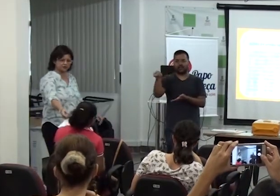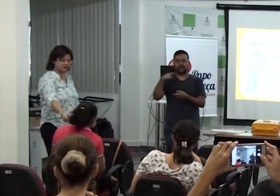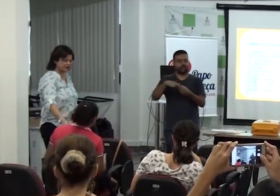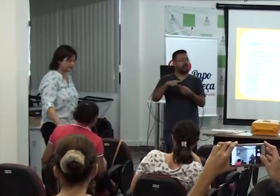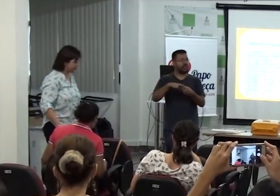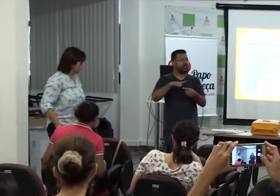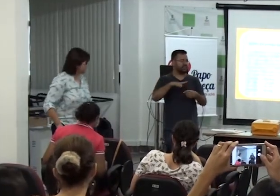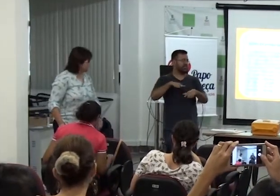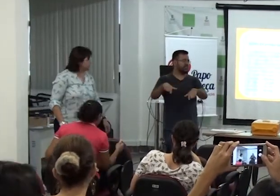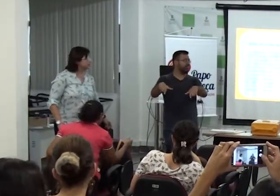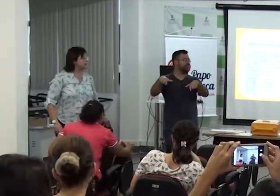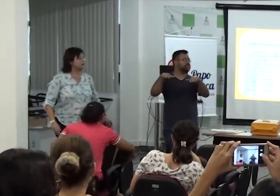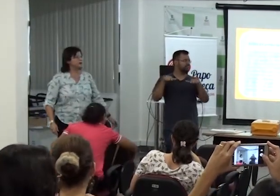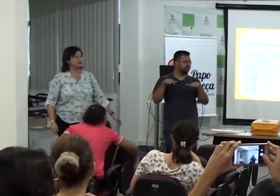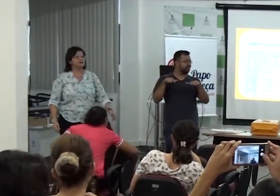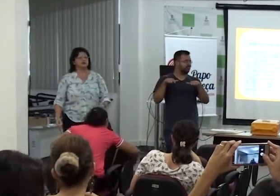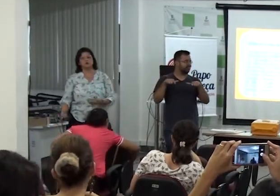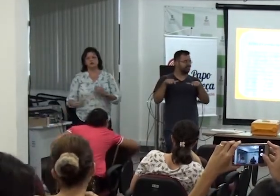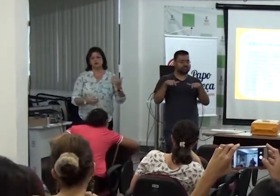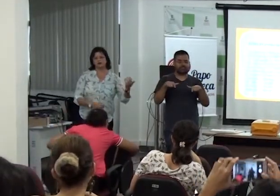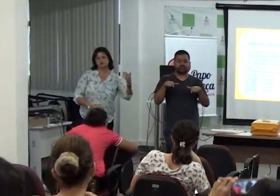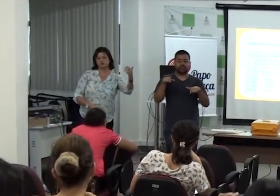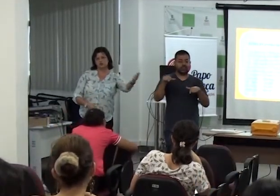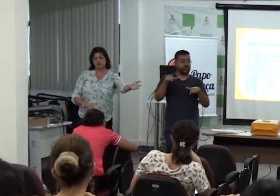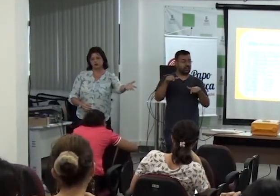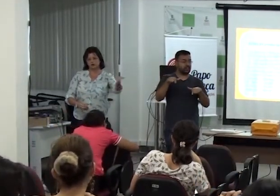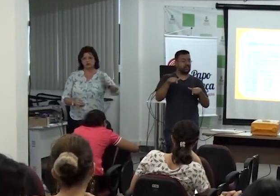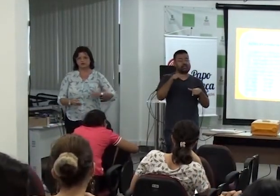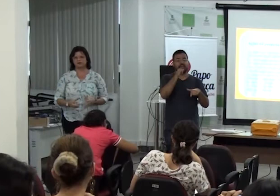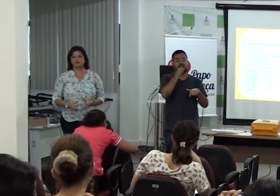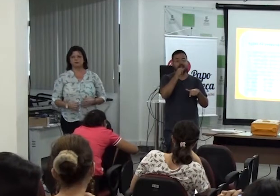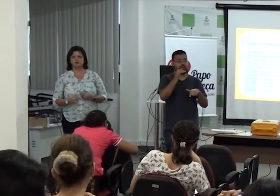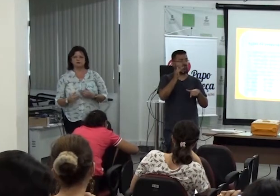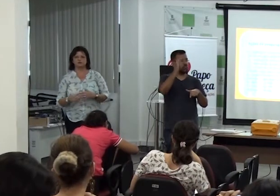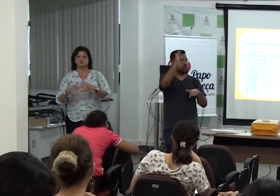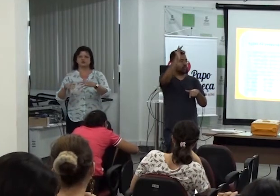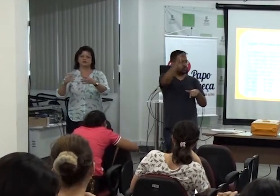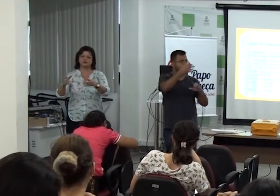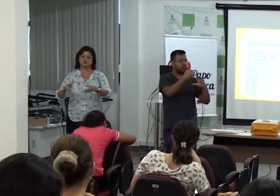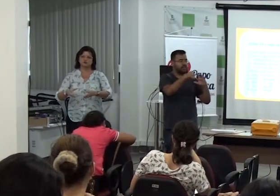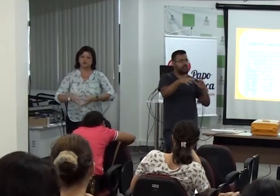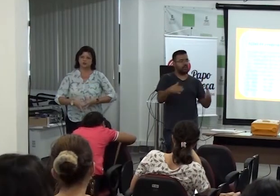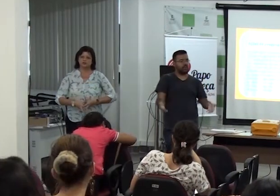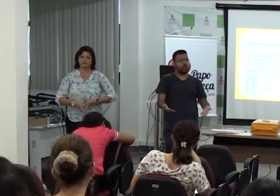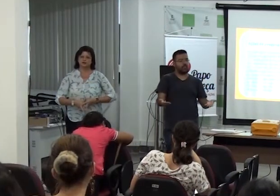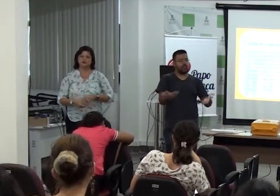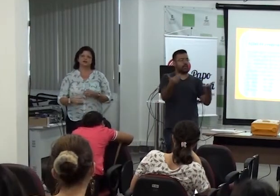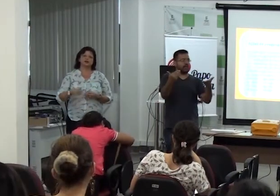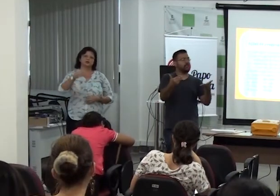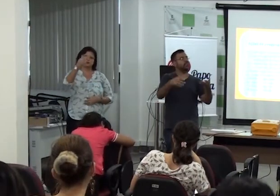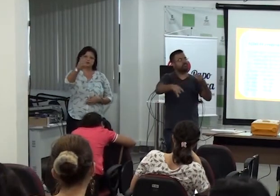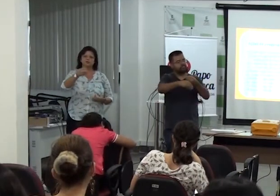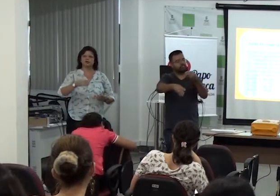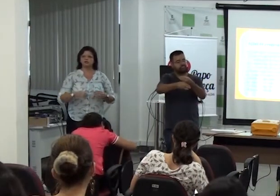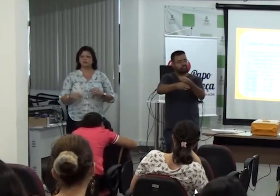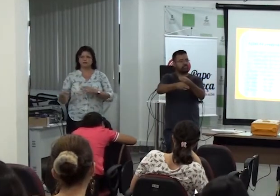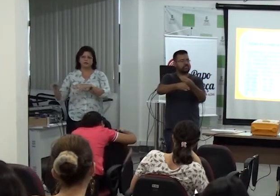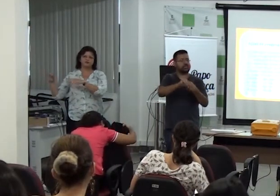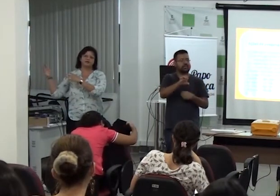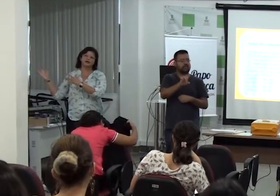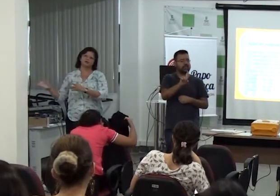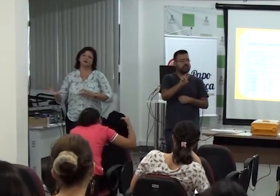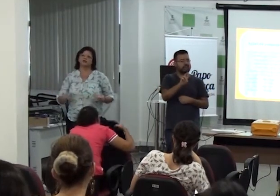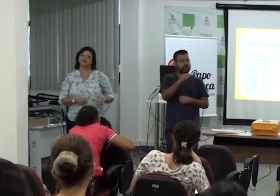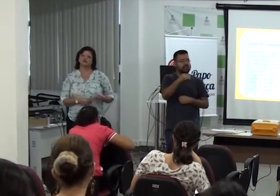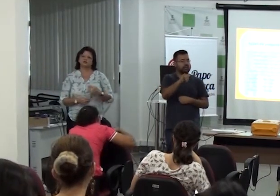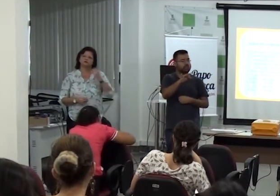ser certificado. Então, isso conta para os indicadores do CEFOR, a promoção de eventos de pesquisa. Então, o SINAT, por exemplo,